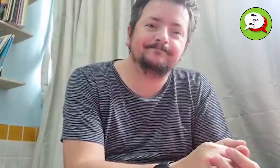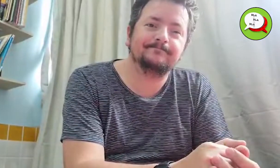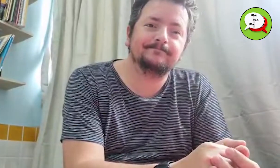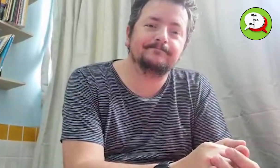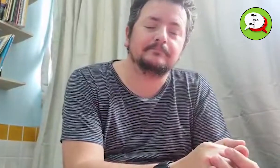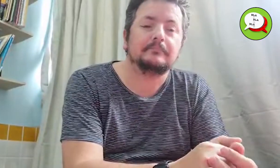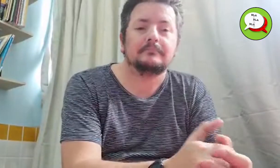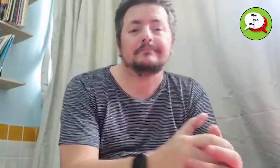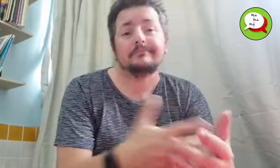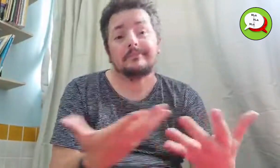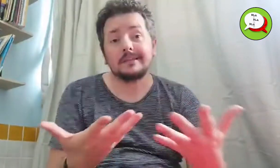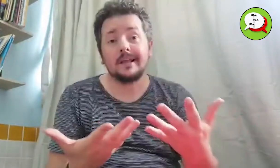importante.